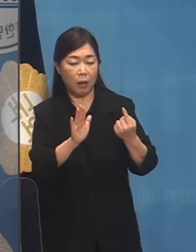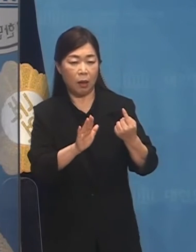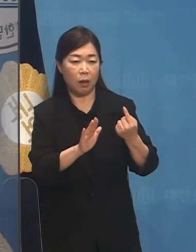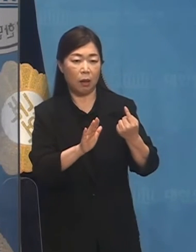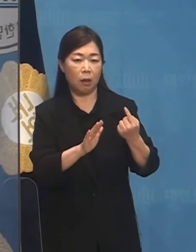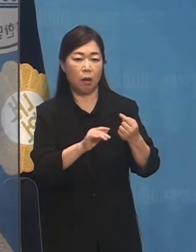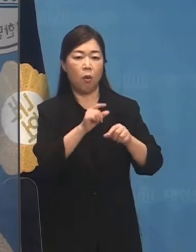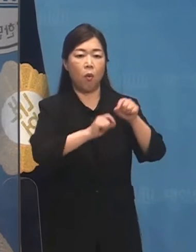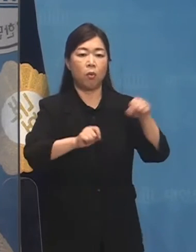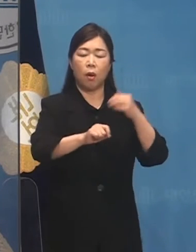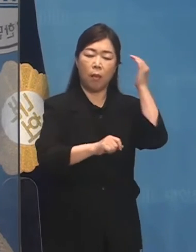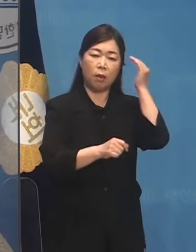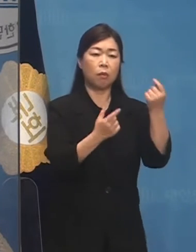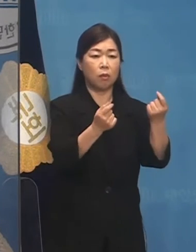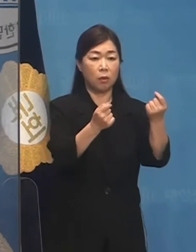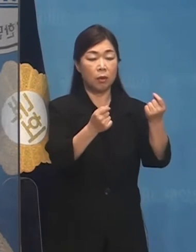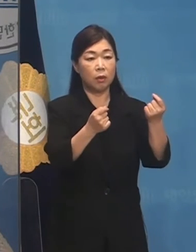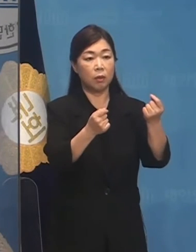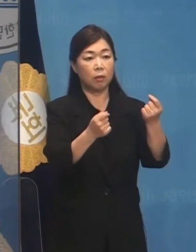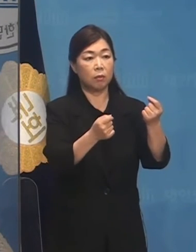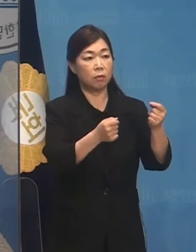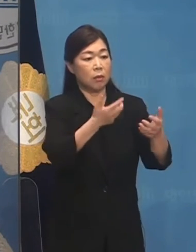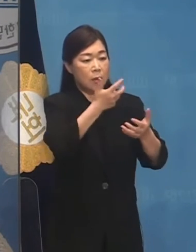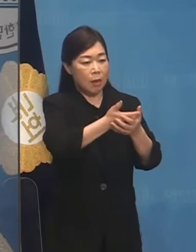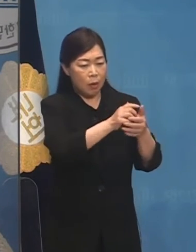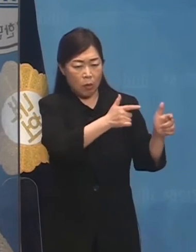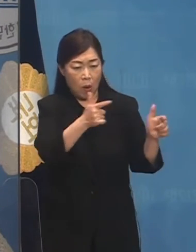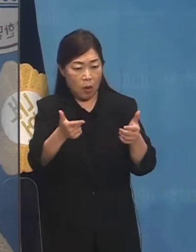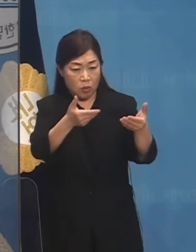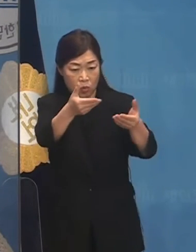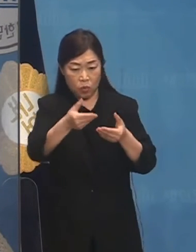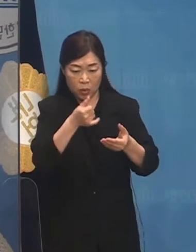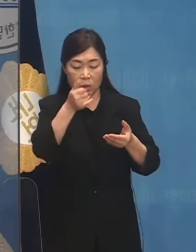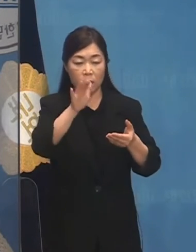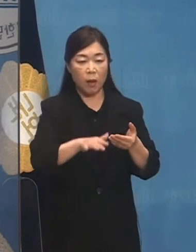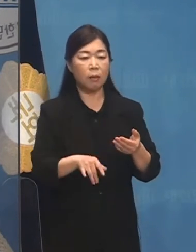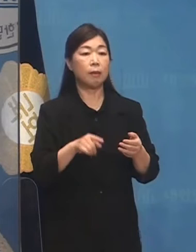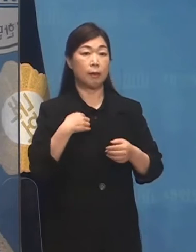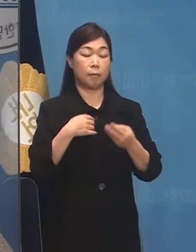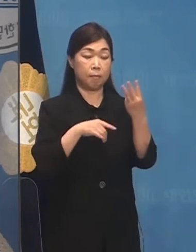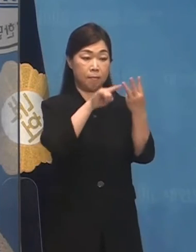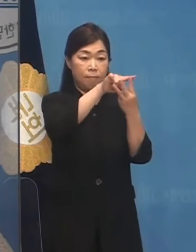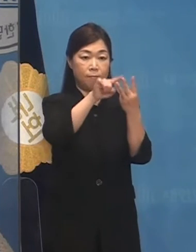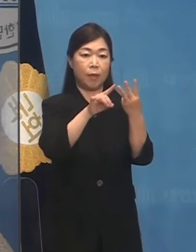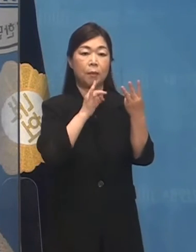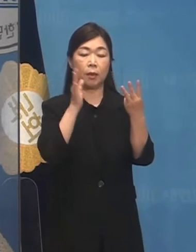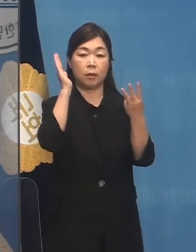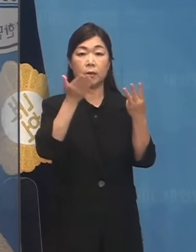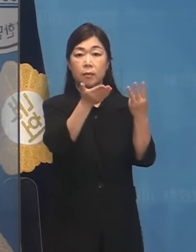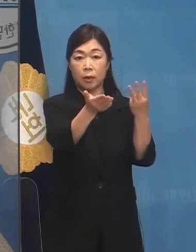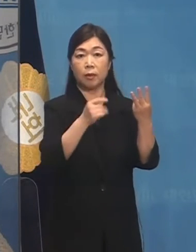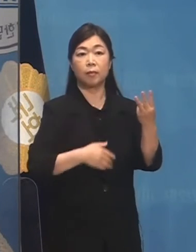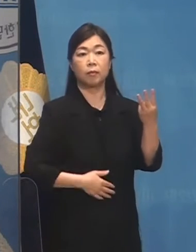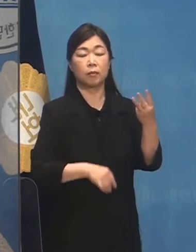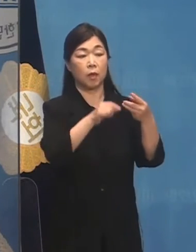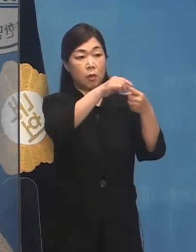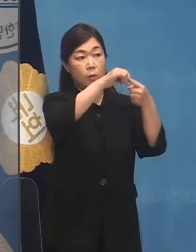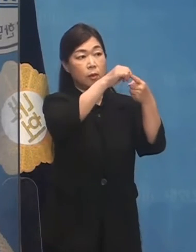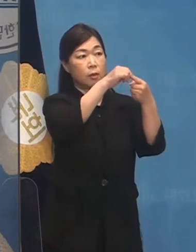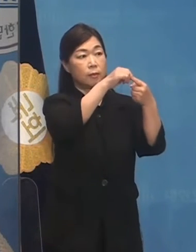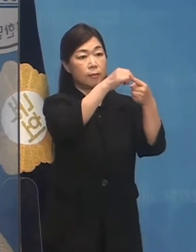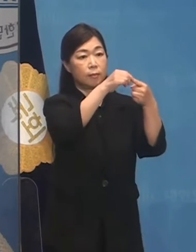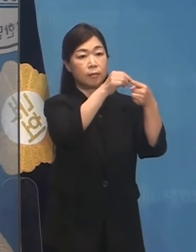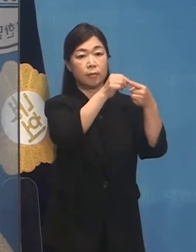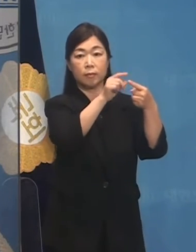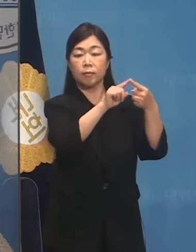있습니다. 여러 가지 자료들이 있지만은 저는 세 가지 점에 대해서 말씀을 드리겠습니다. 첫 번째,